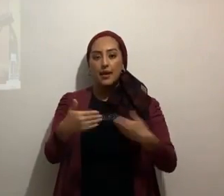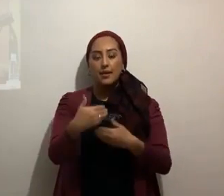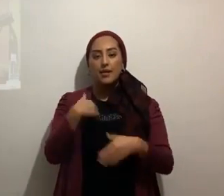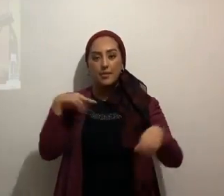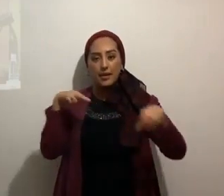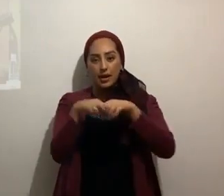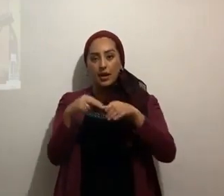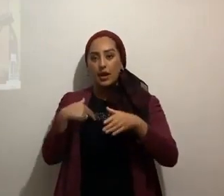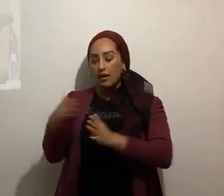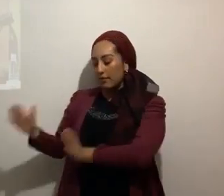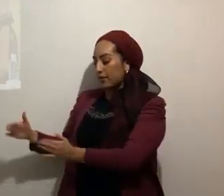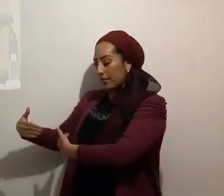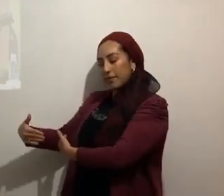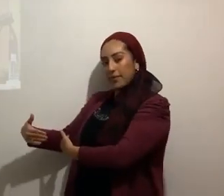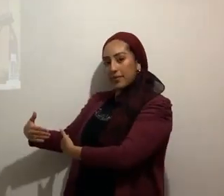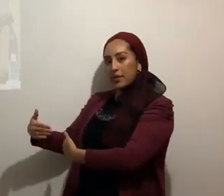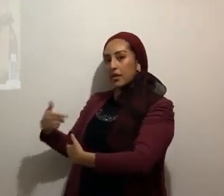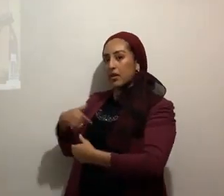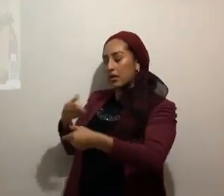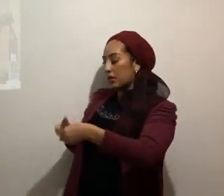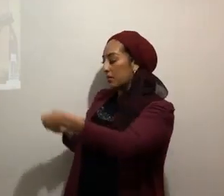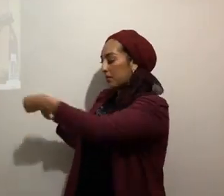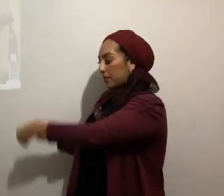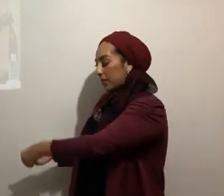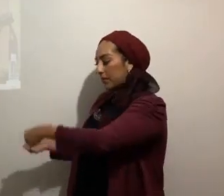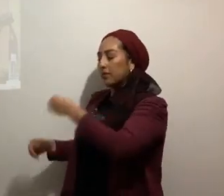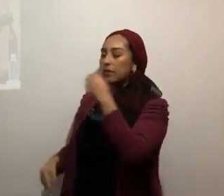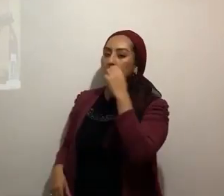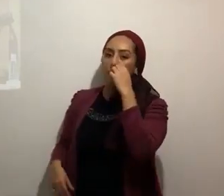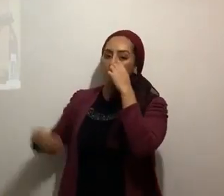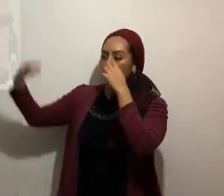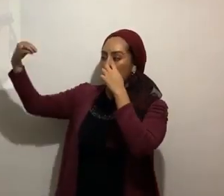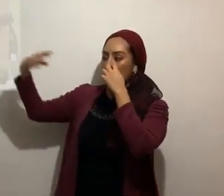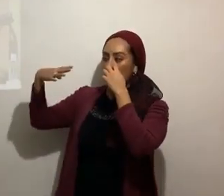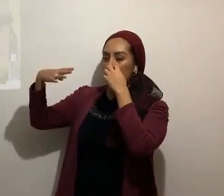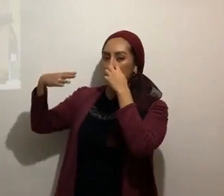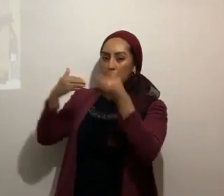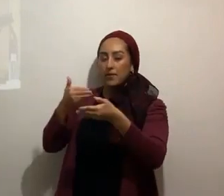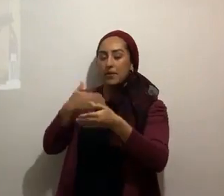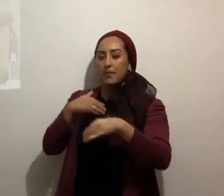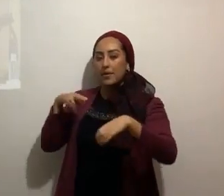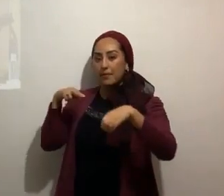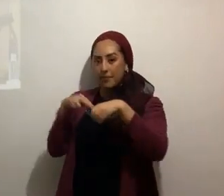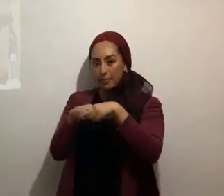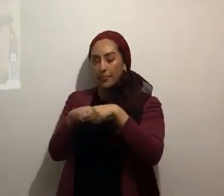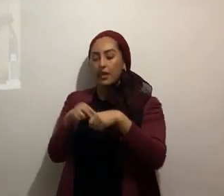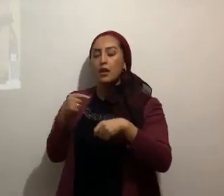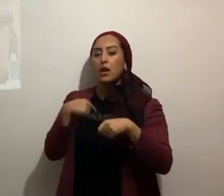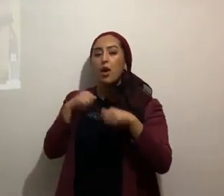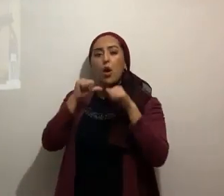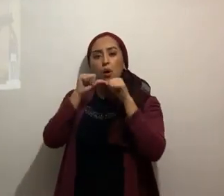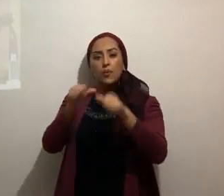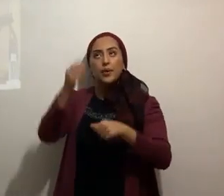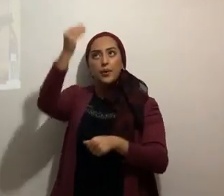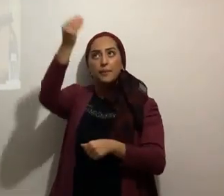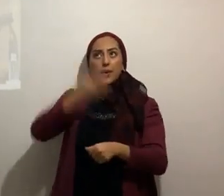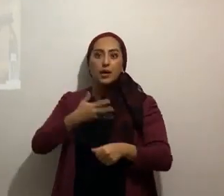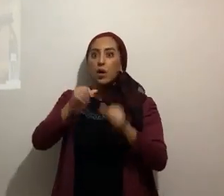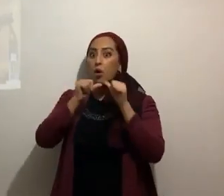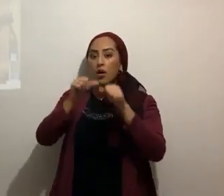país, ¿verdad? Ahí es donde tengo yo mi lámpara, en la cama. Porque siempre estoy